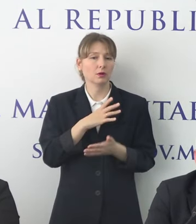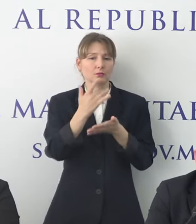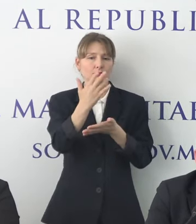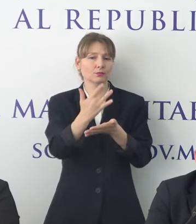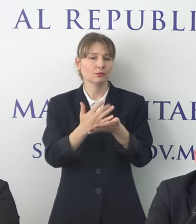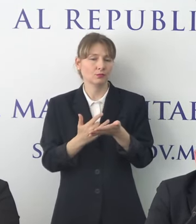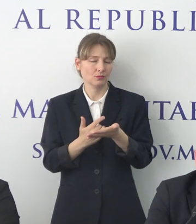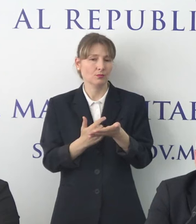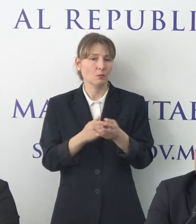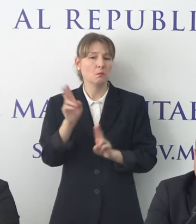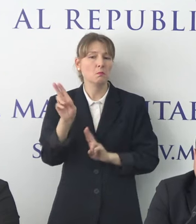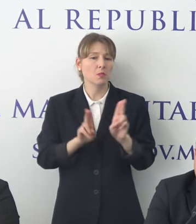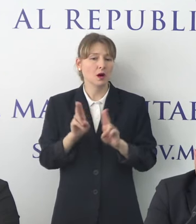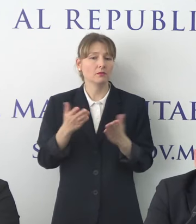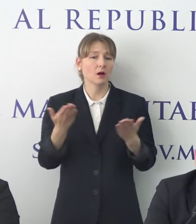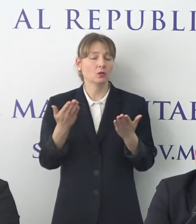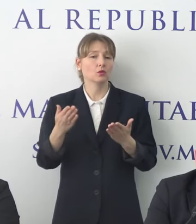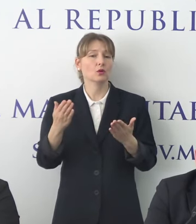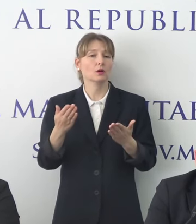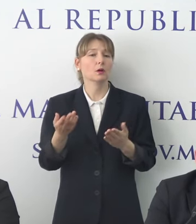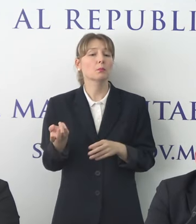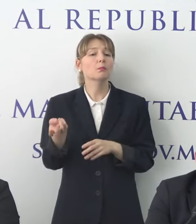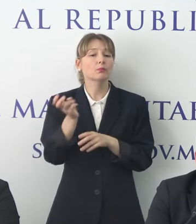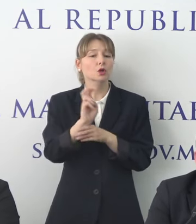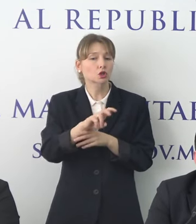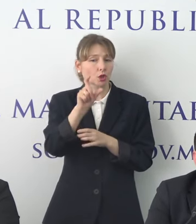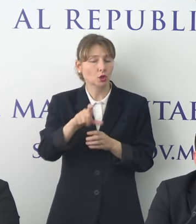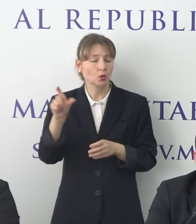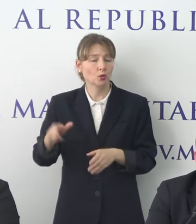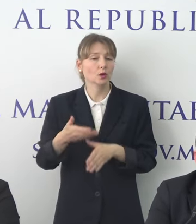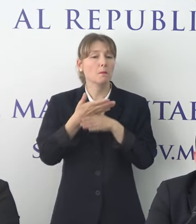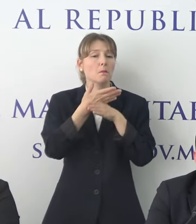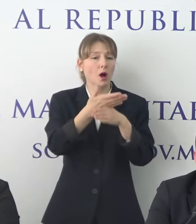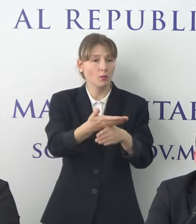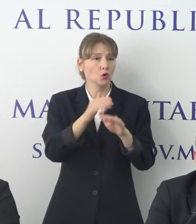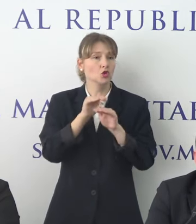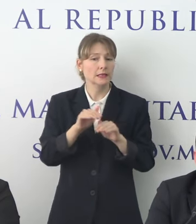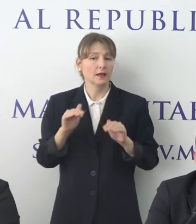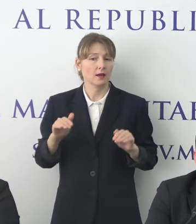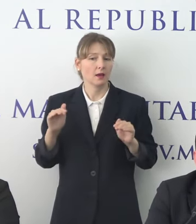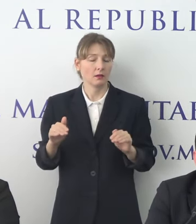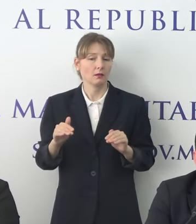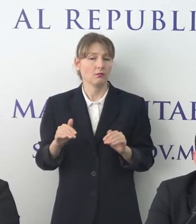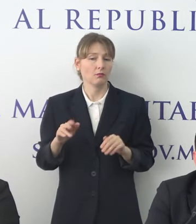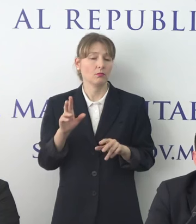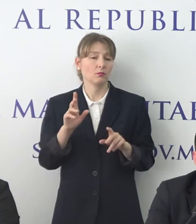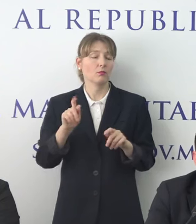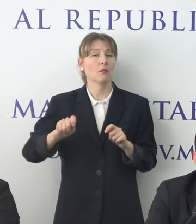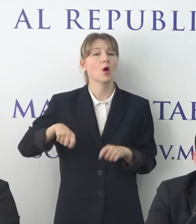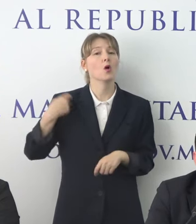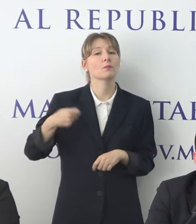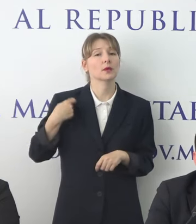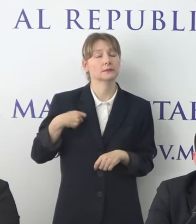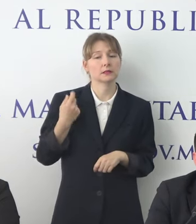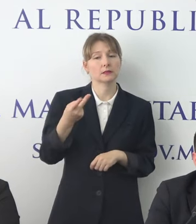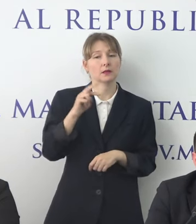să ajute părinții copii și aici vreau să menționez că s-a dublat indemnizația